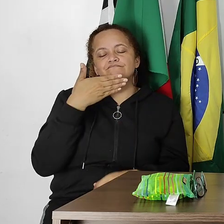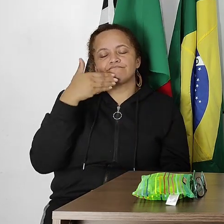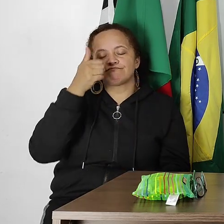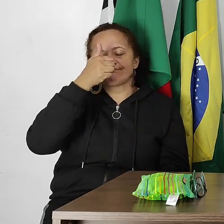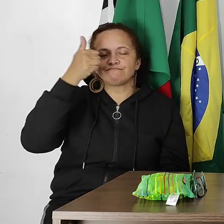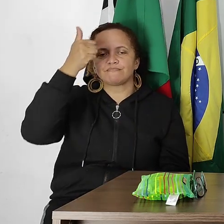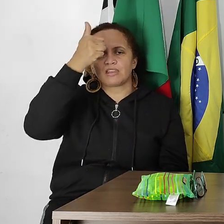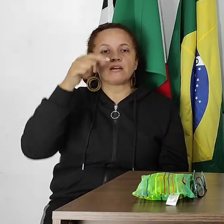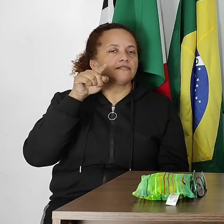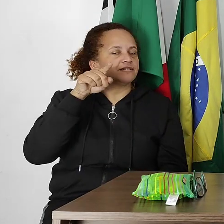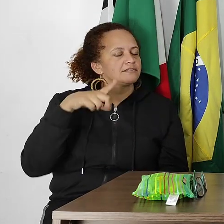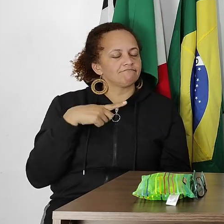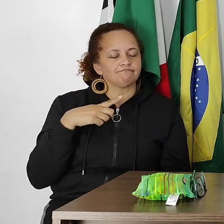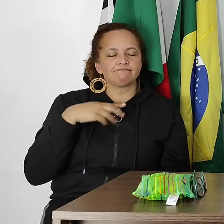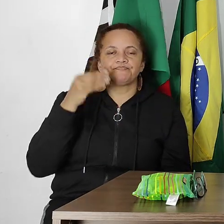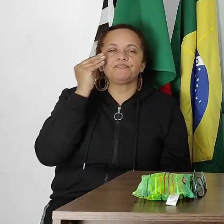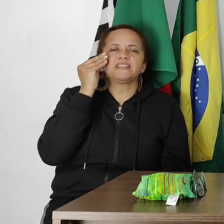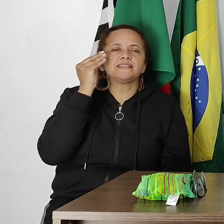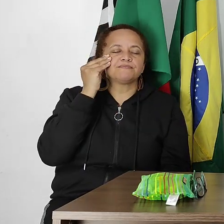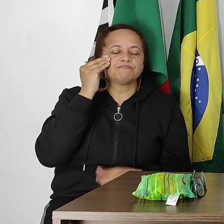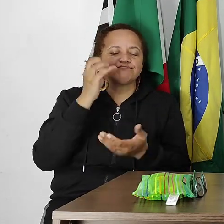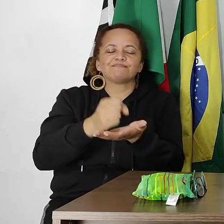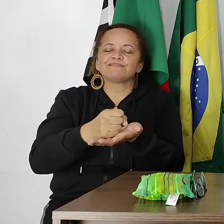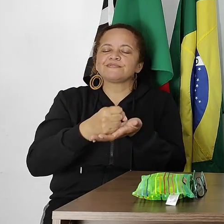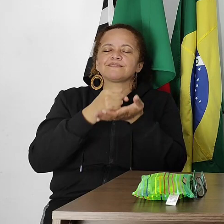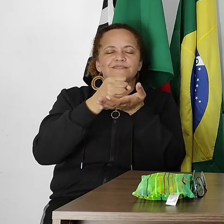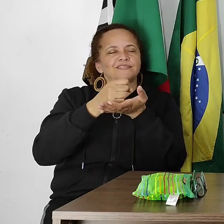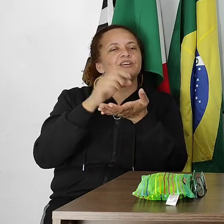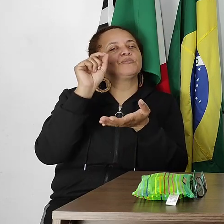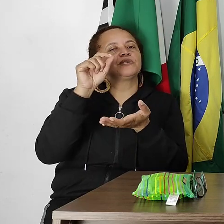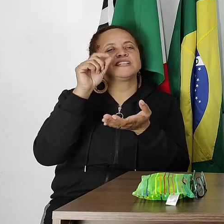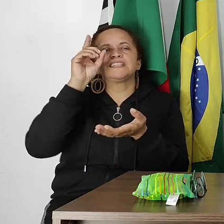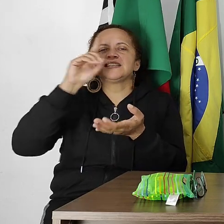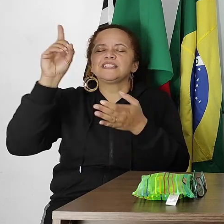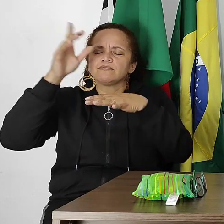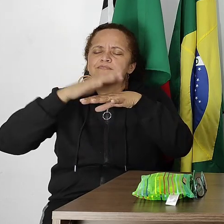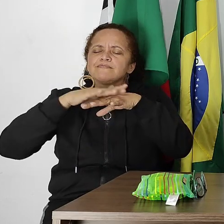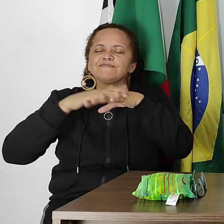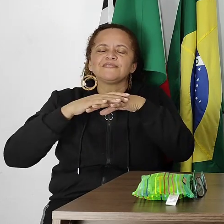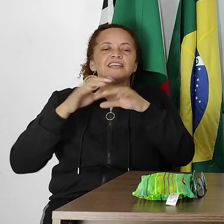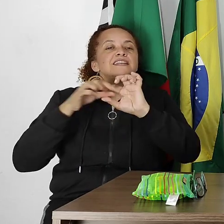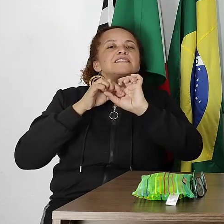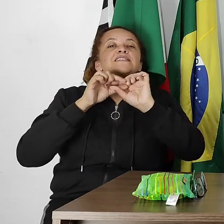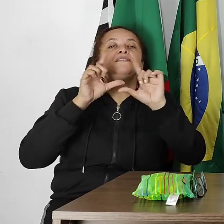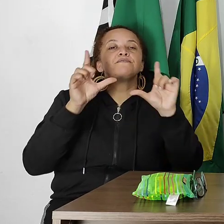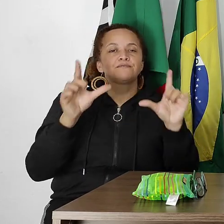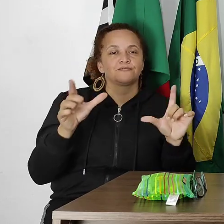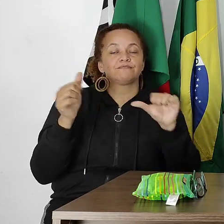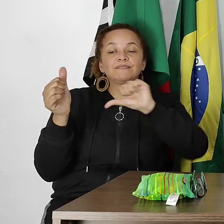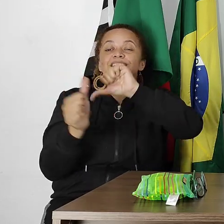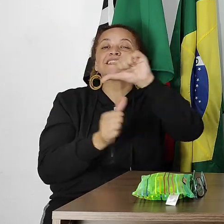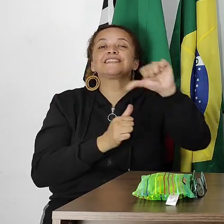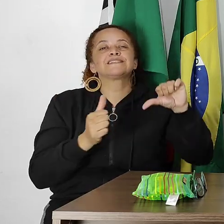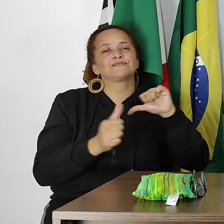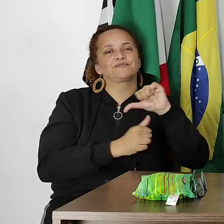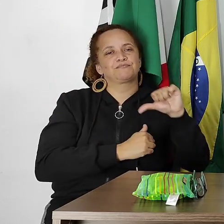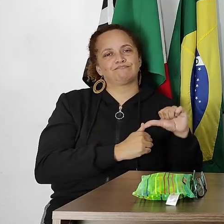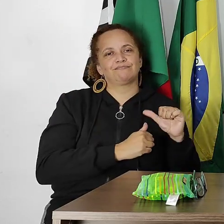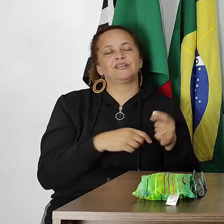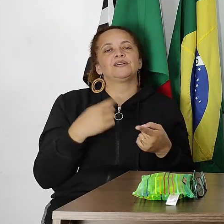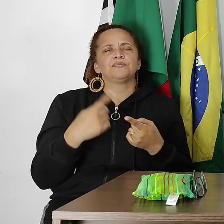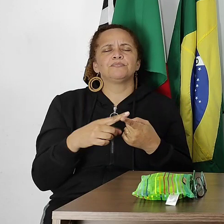receber testemunhos de salvação, aquilo que Deus fez, que libertou, que transformou, né? Porque o que a